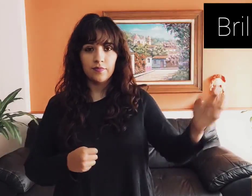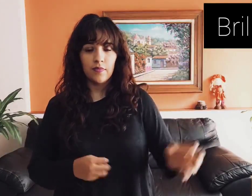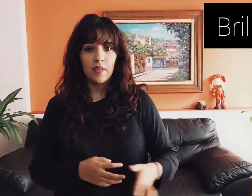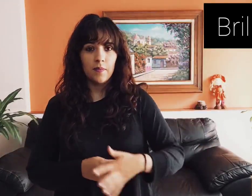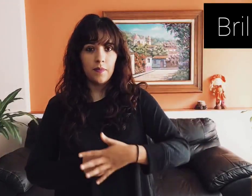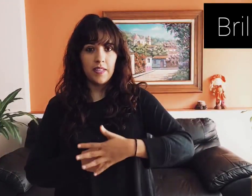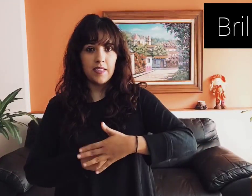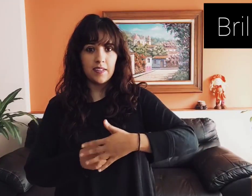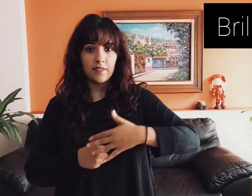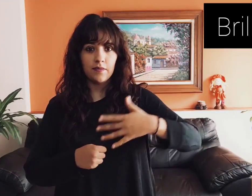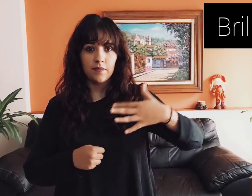Brillar.